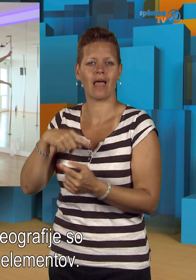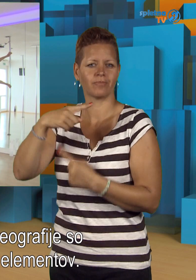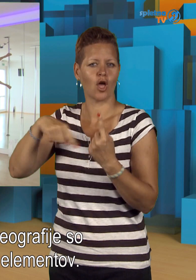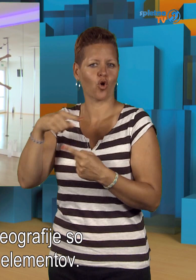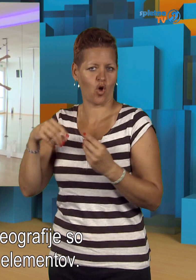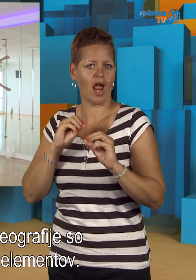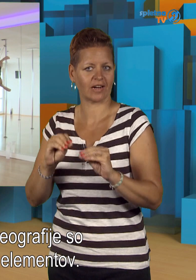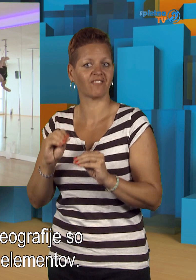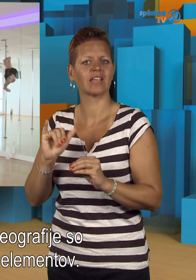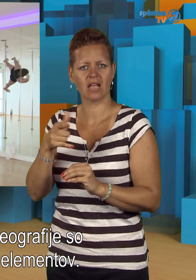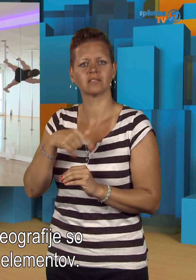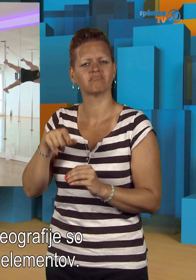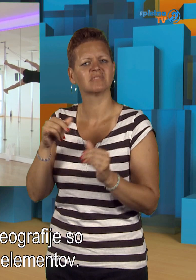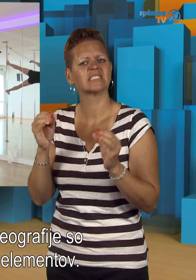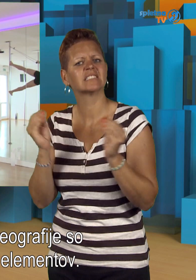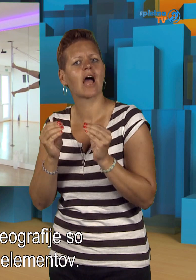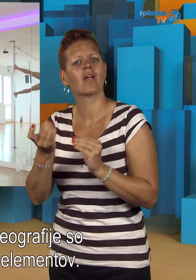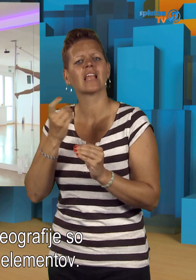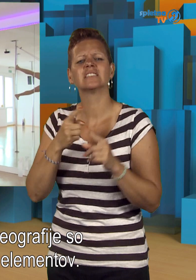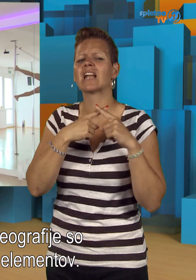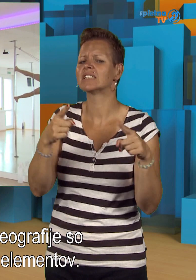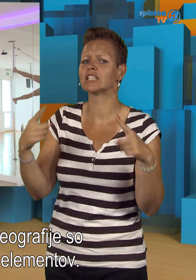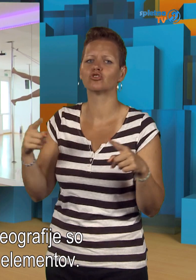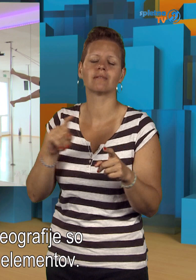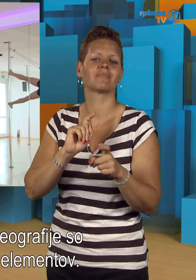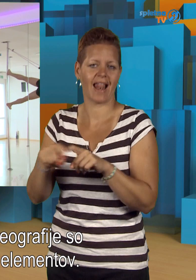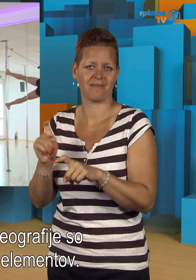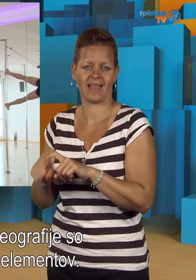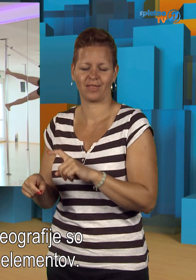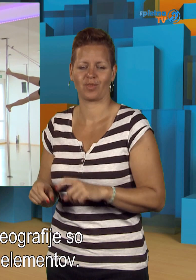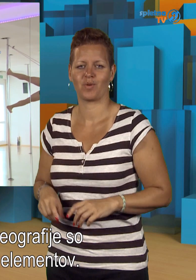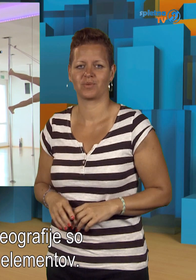Plesno-gimnastične koreografije so sestavljene iz različnih elementov.